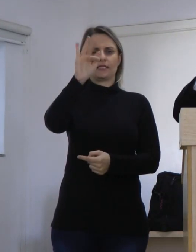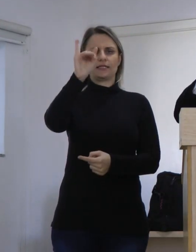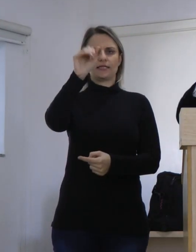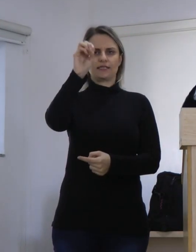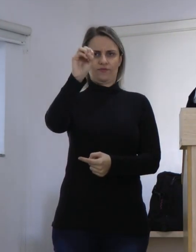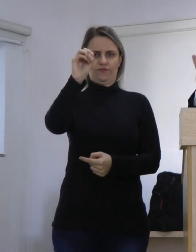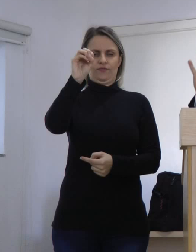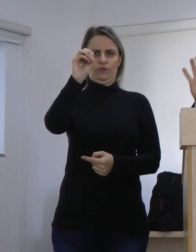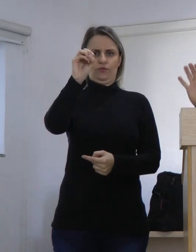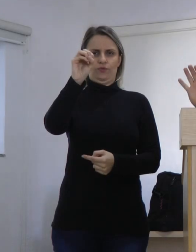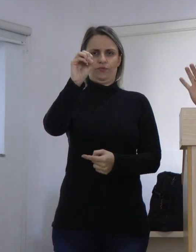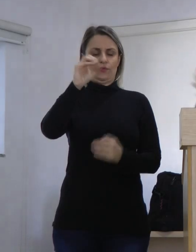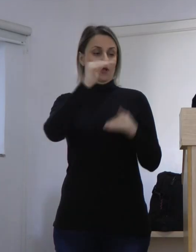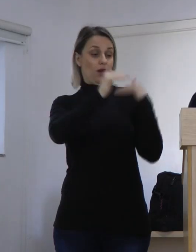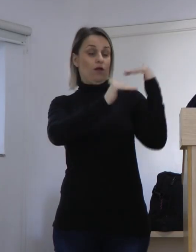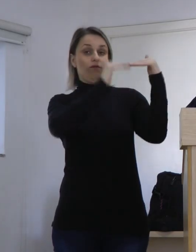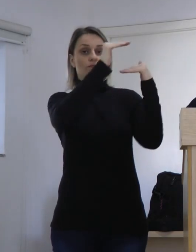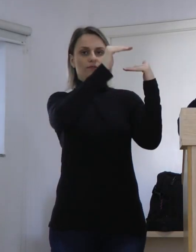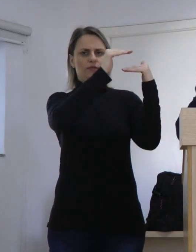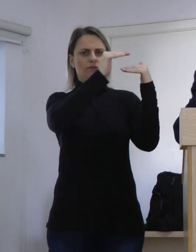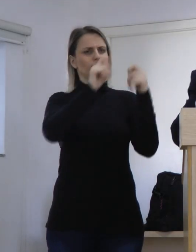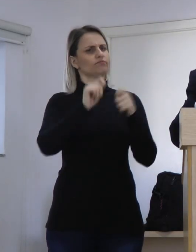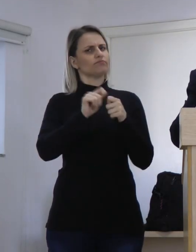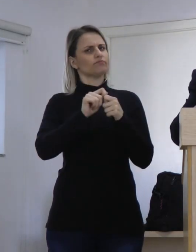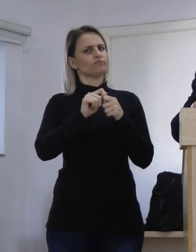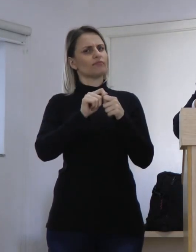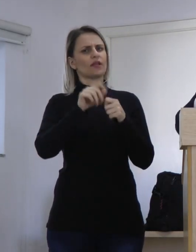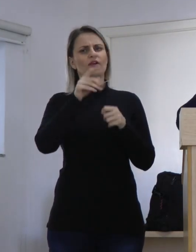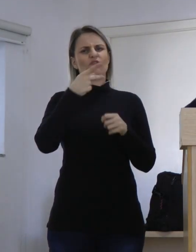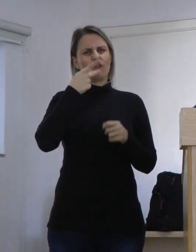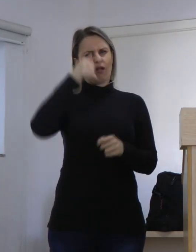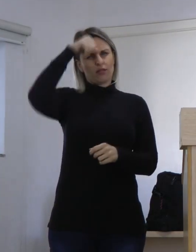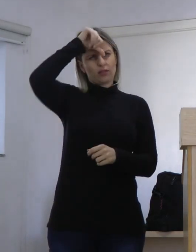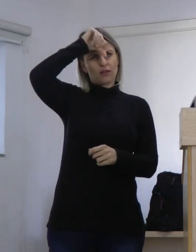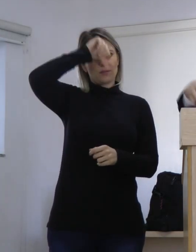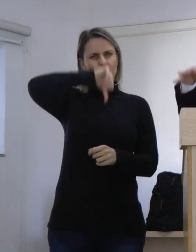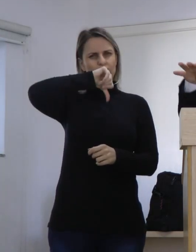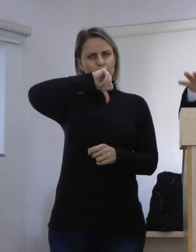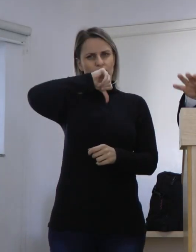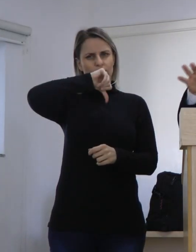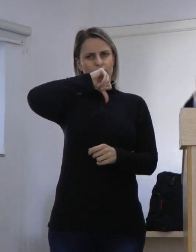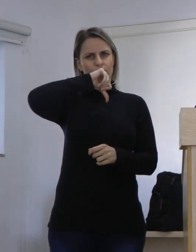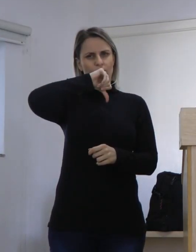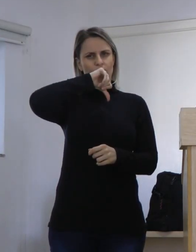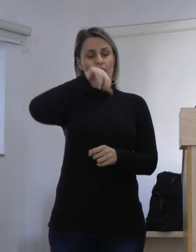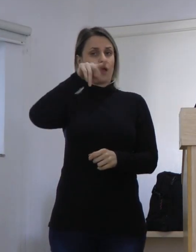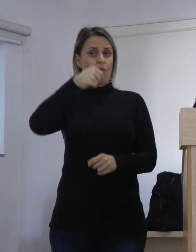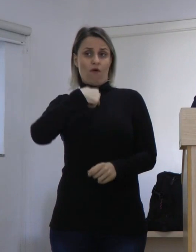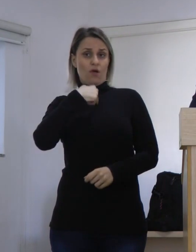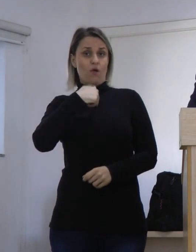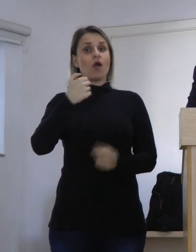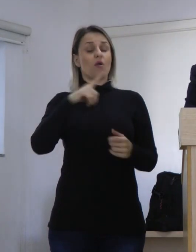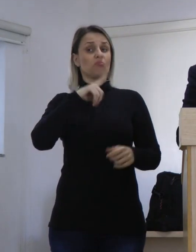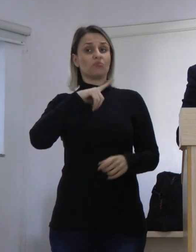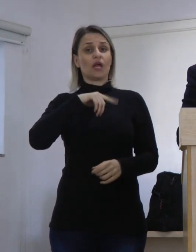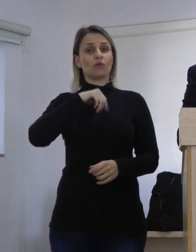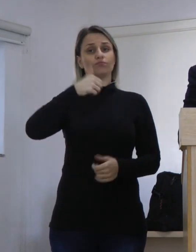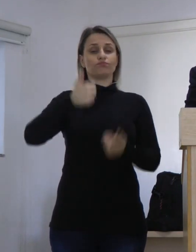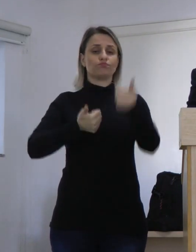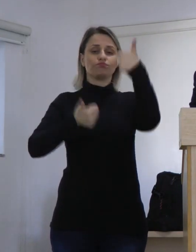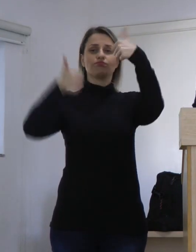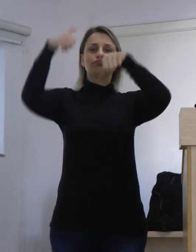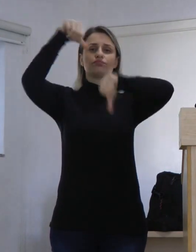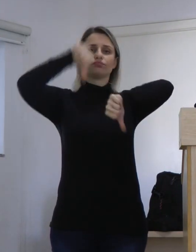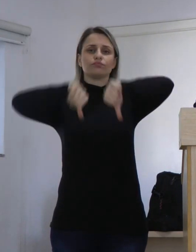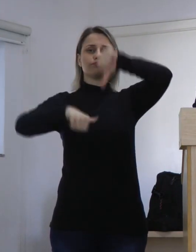não falem mais em depressão. Faça como eu. Eu tenho a depressão bipolar desde criancinha. E eu descobri